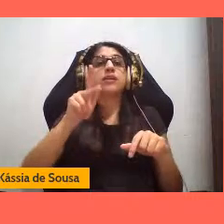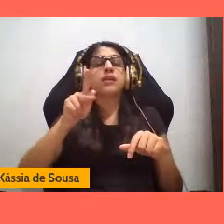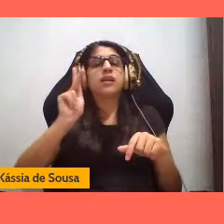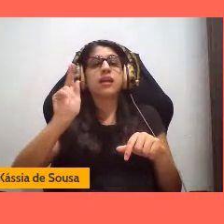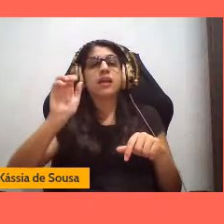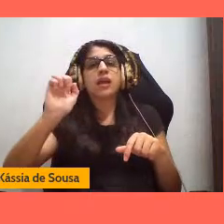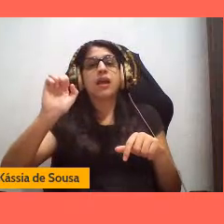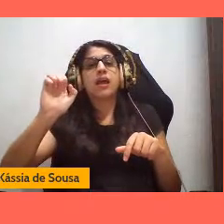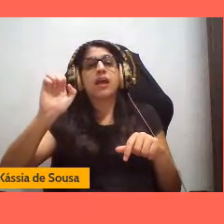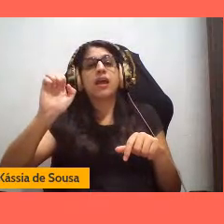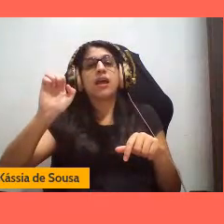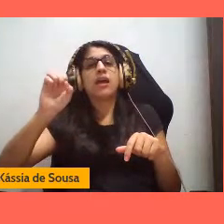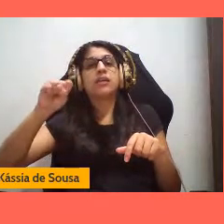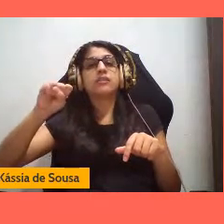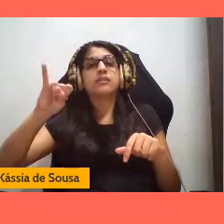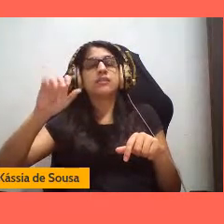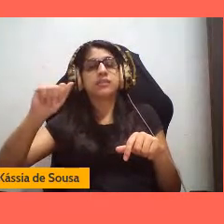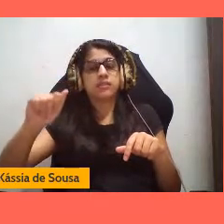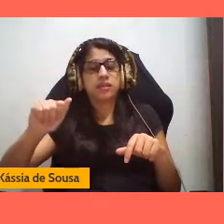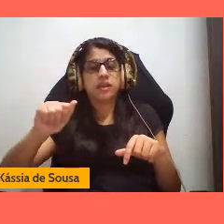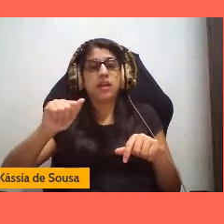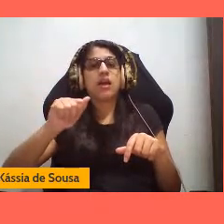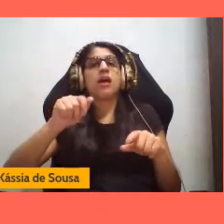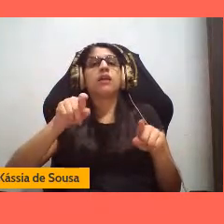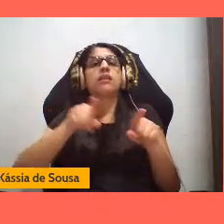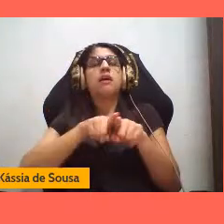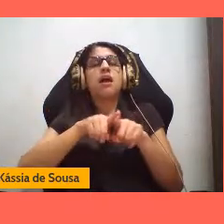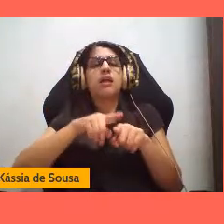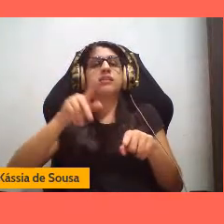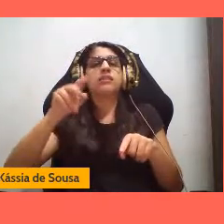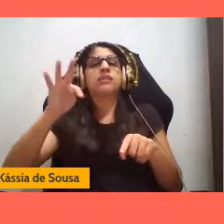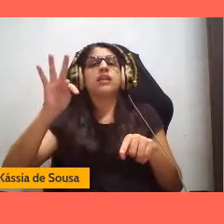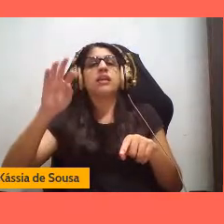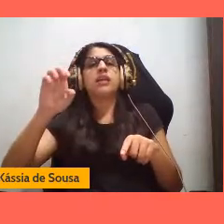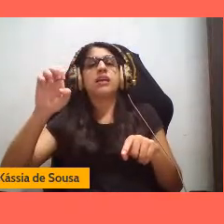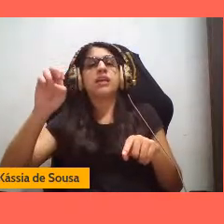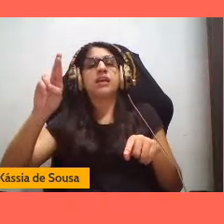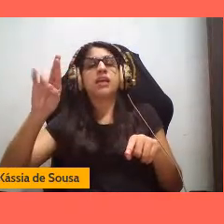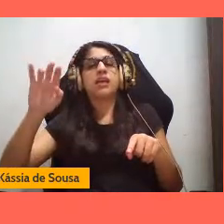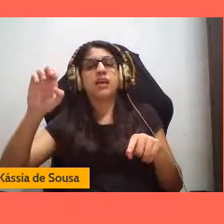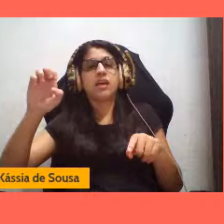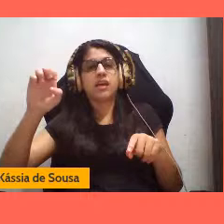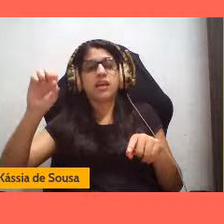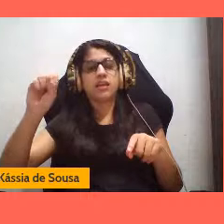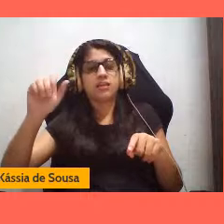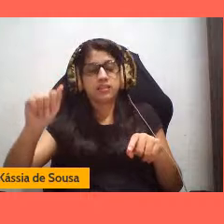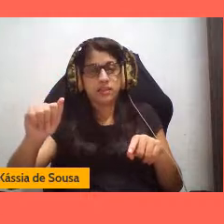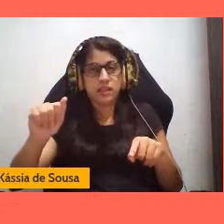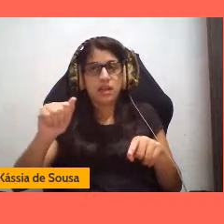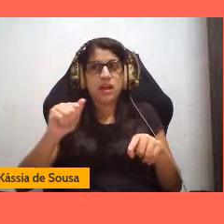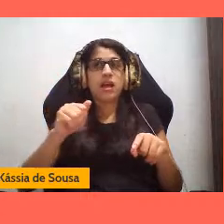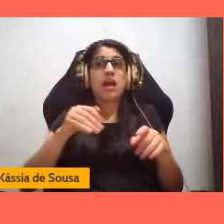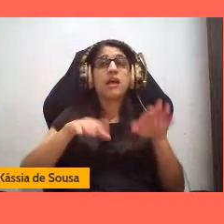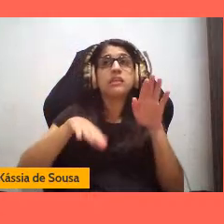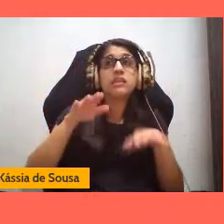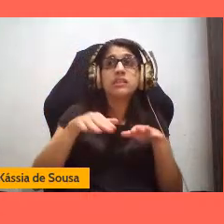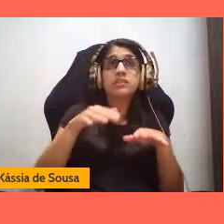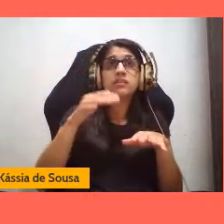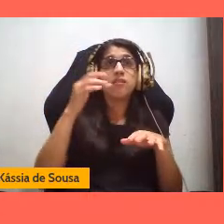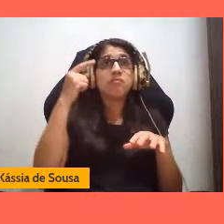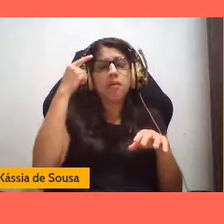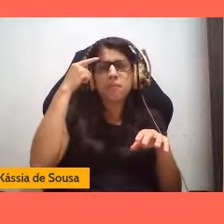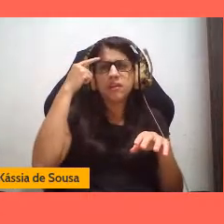aqui a Tereza, né? E eu falava, nossa, será que elas vão dar conta? De repente, eu estava lá